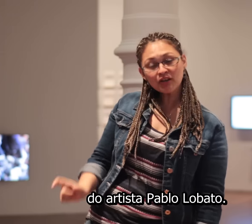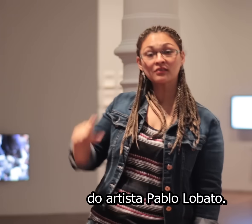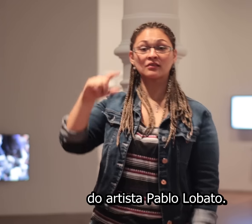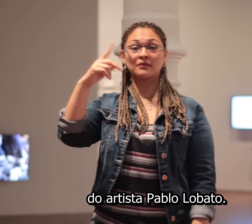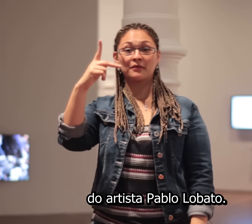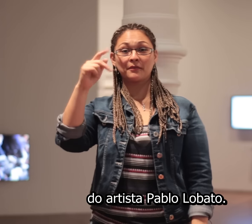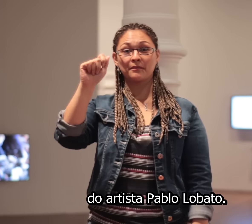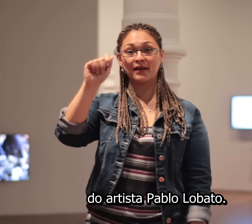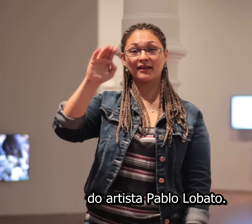artista Pablo Lobato.